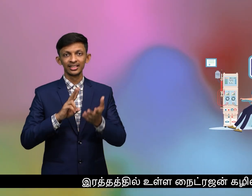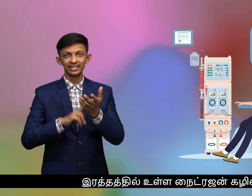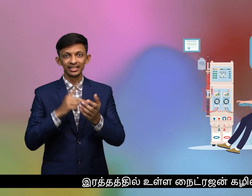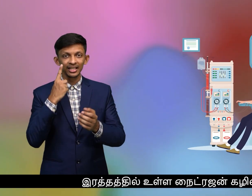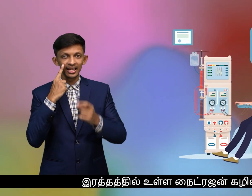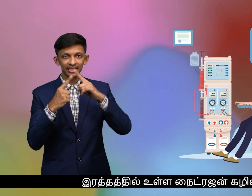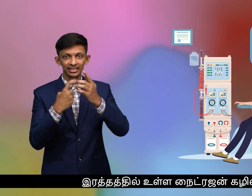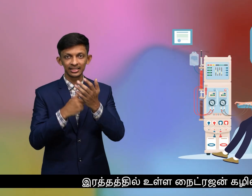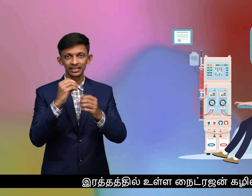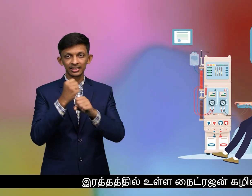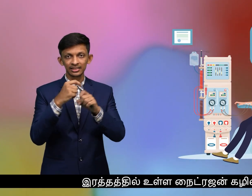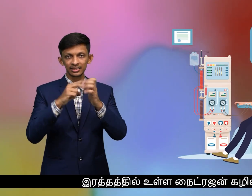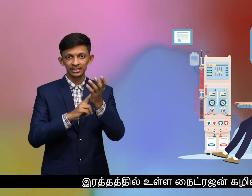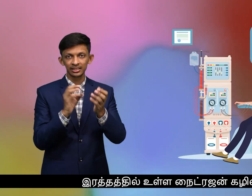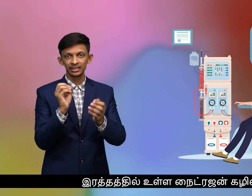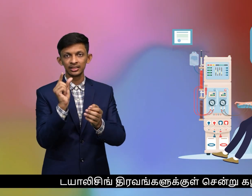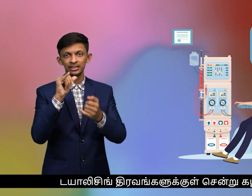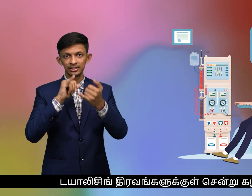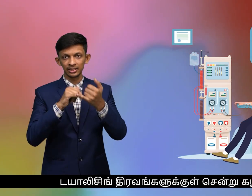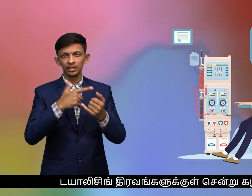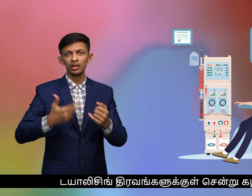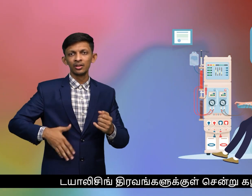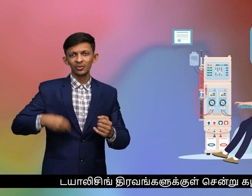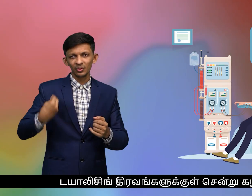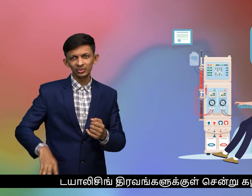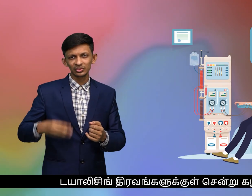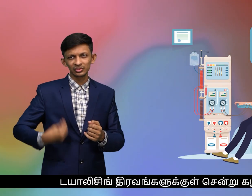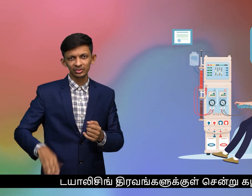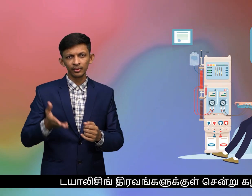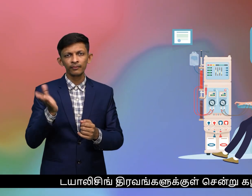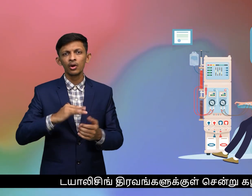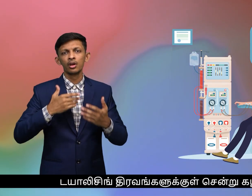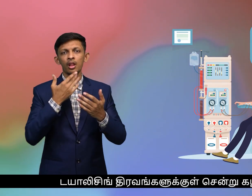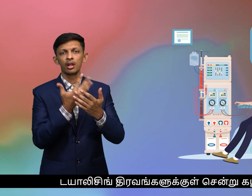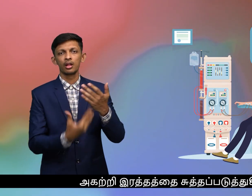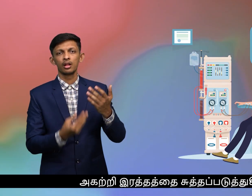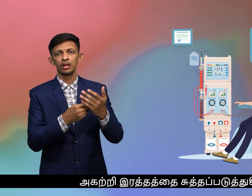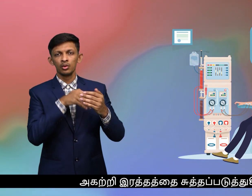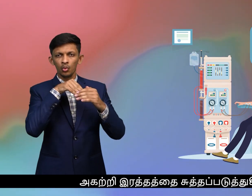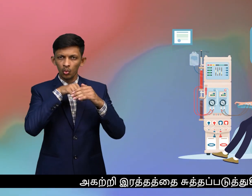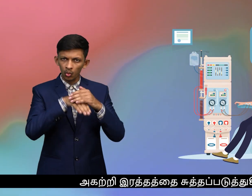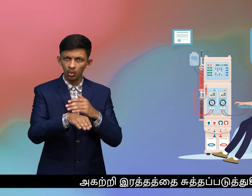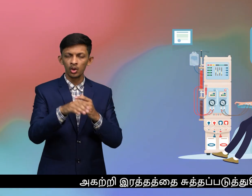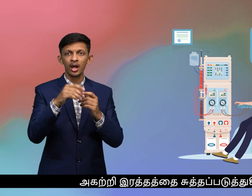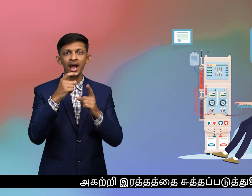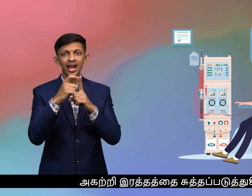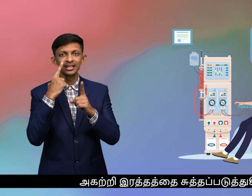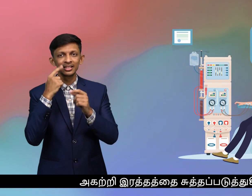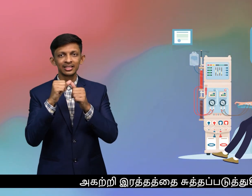இரத்தத்தில் உள்ள நைட்ரஜன் கழிவுகள் டயாலிசிங் திரவங்களுக்குள் சென்று கழிவுகளை அகற்றி இரத்தத்தை சுத்தப்படுத்துகிறது.